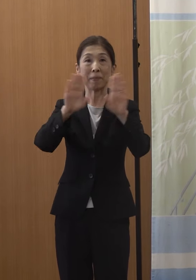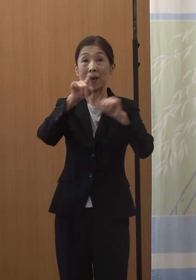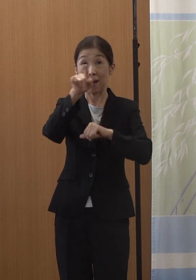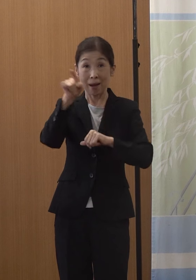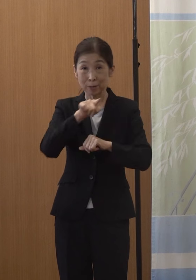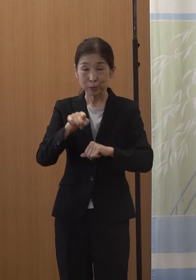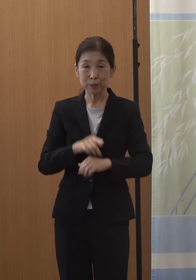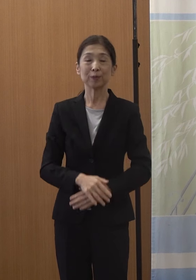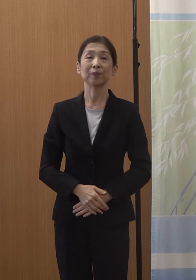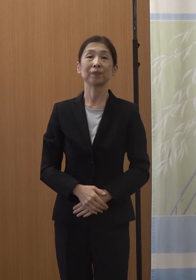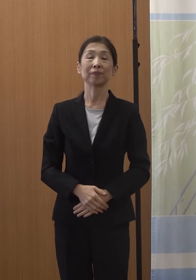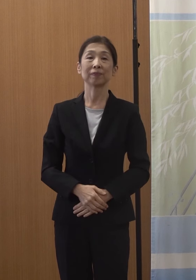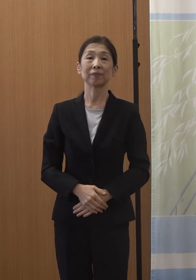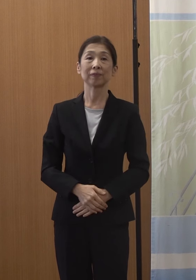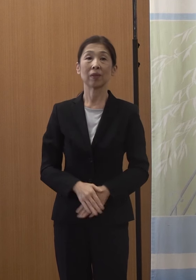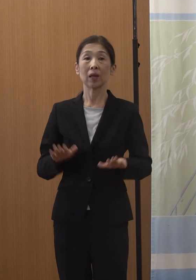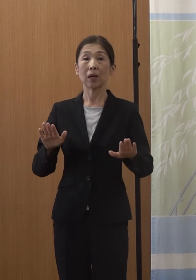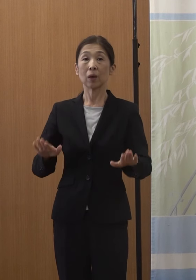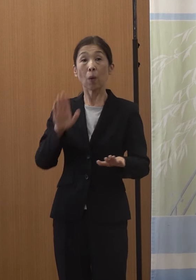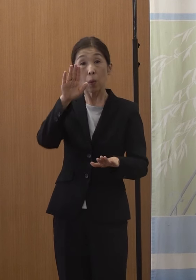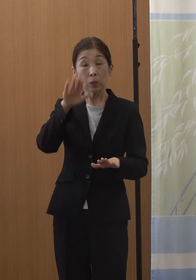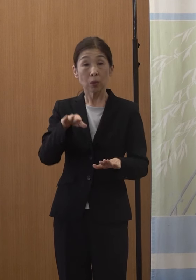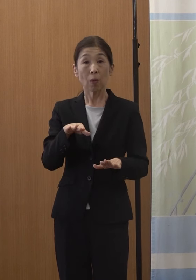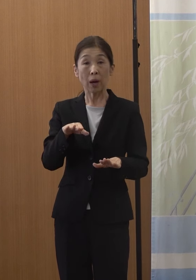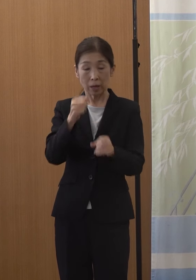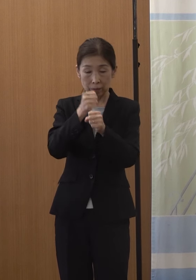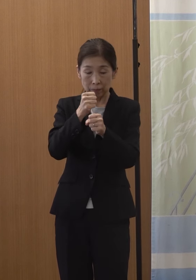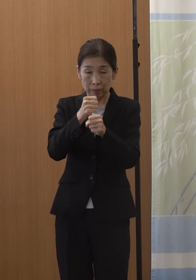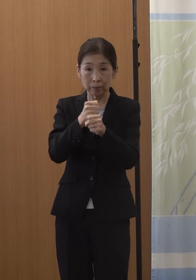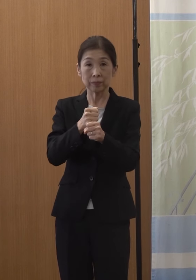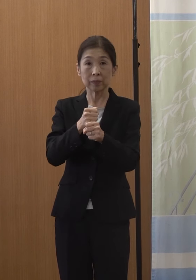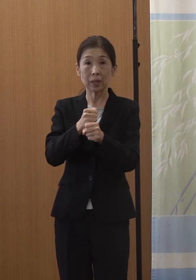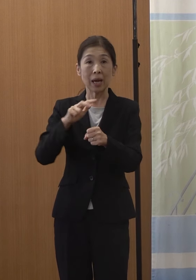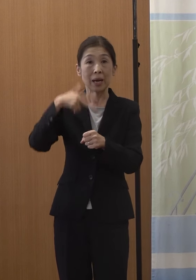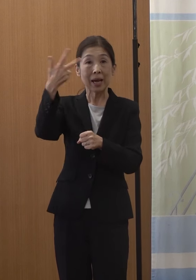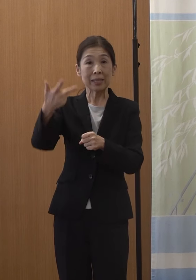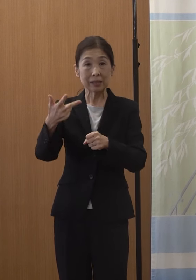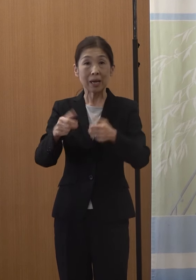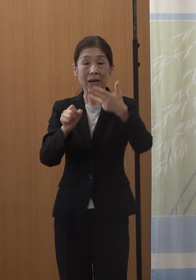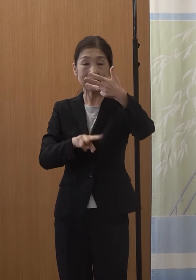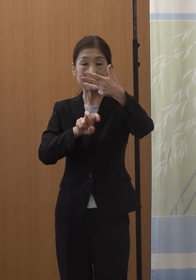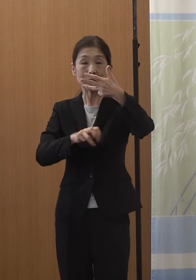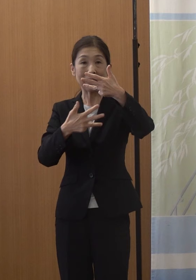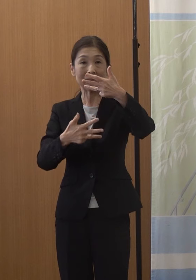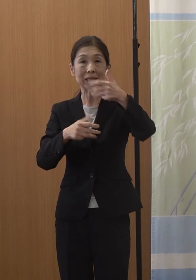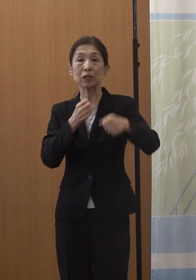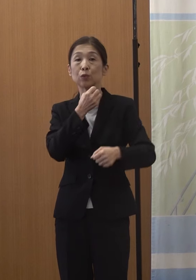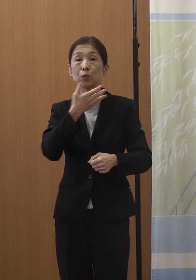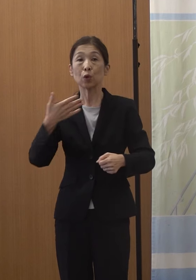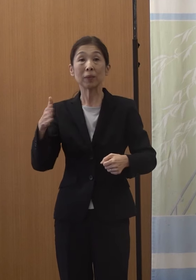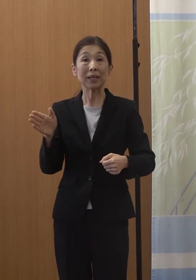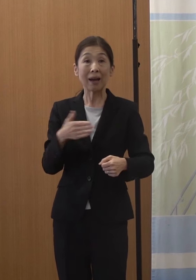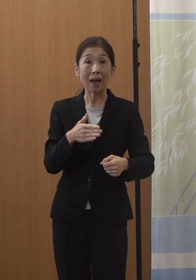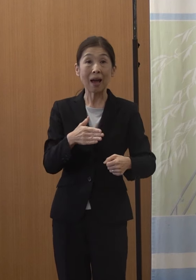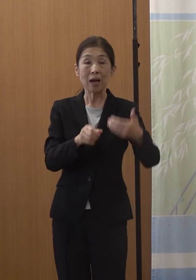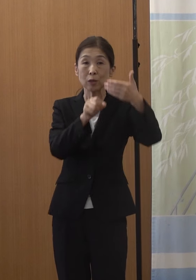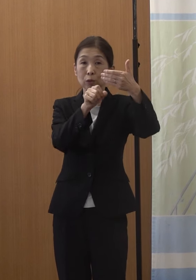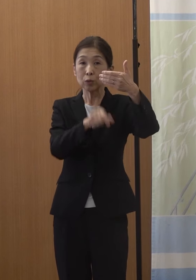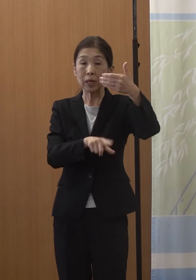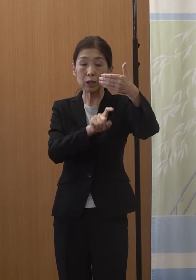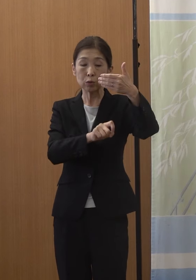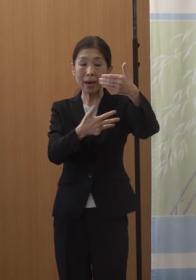ております。今週末から制作にかかり、来週28日水曜日から来月